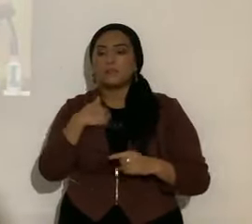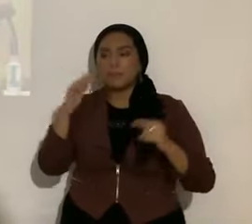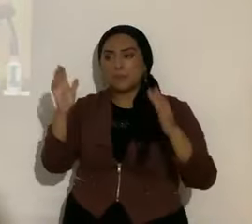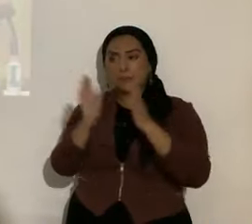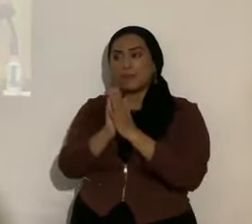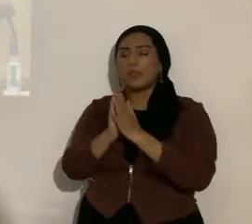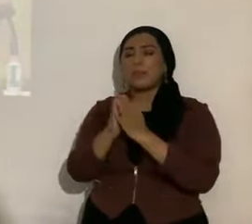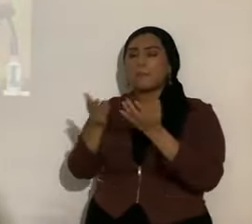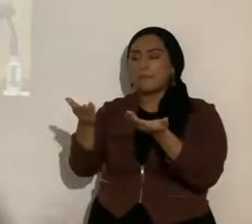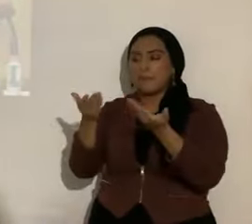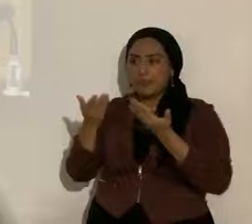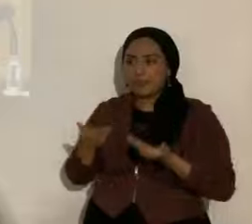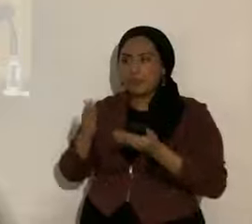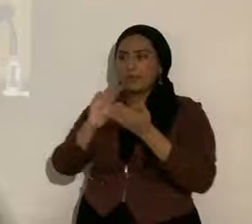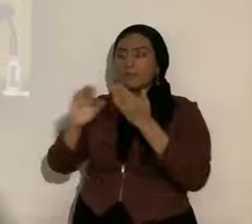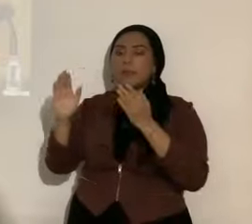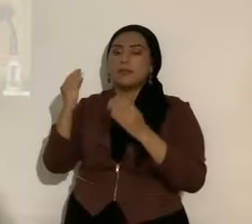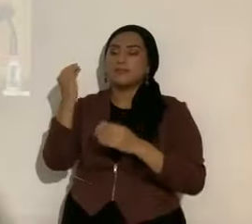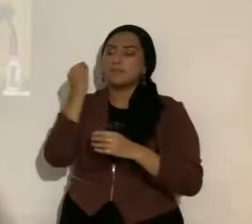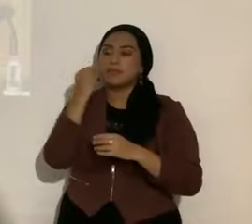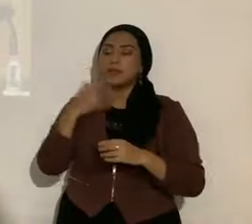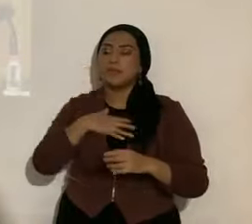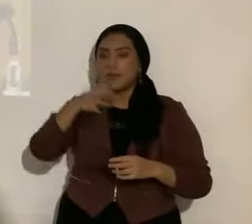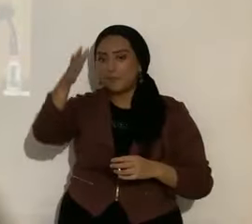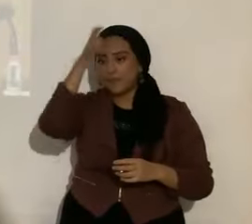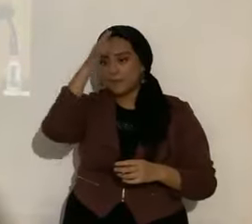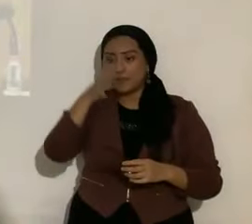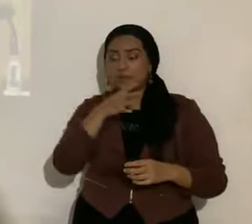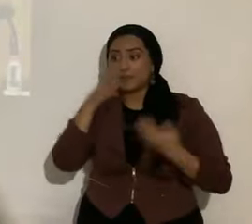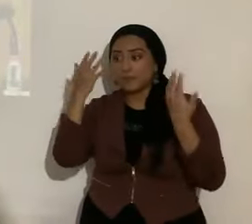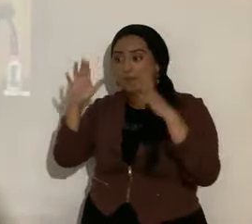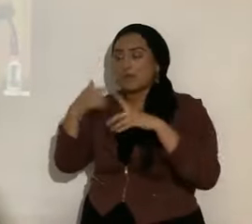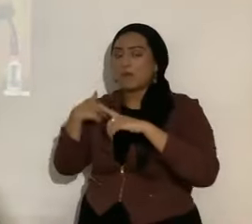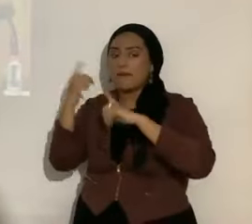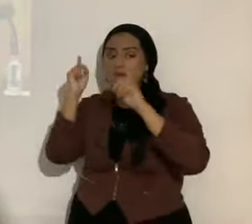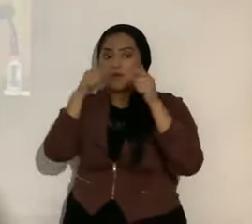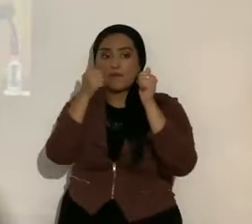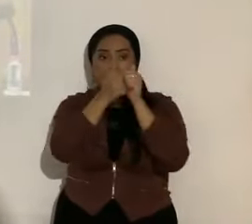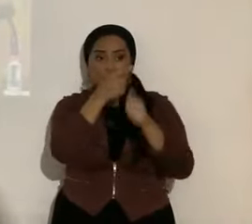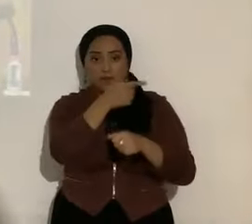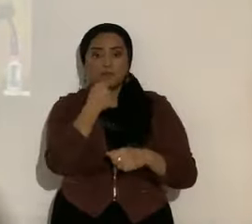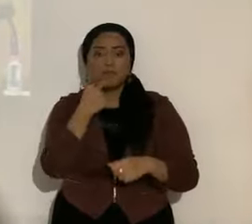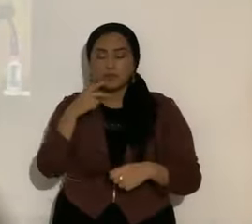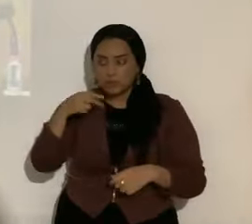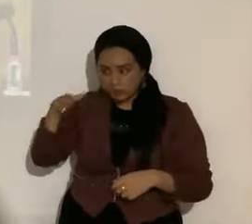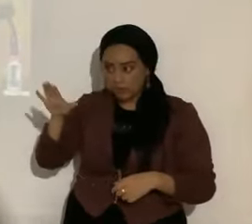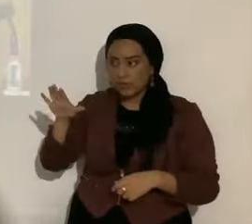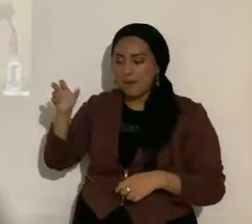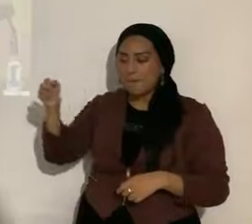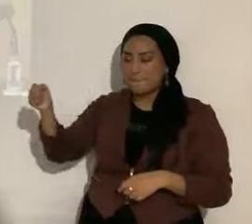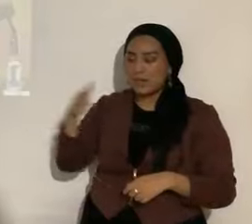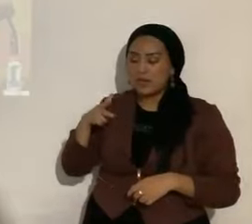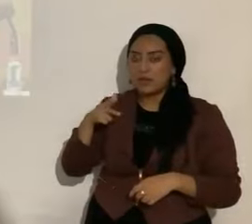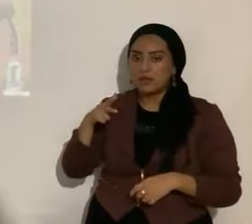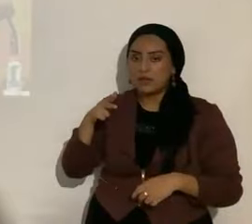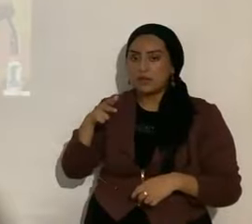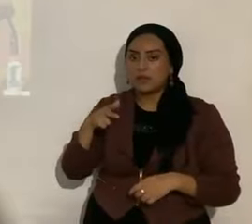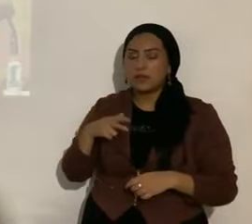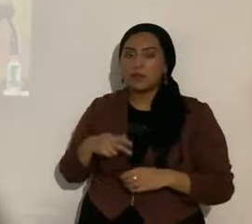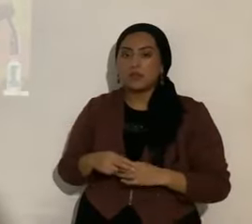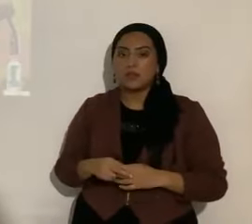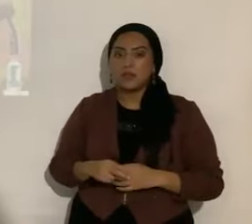que me dejes besar a mi padre y a mi madre, y luego te seguiré. Y él dijo: ve, vuelve.